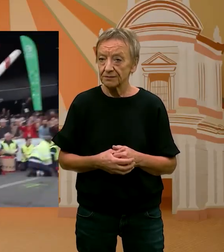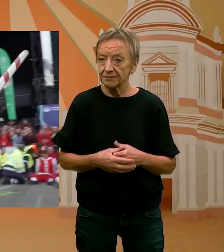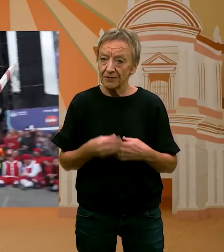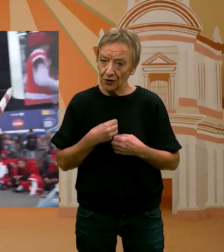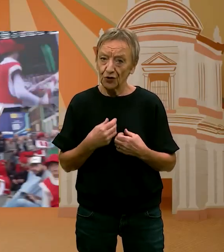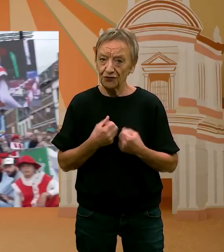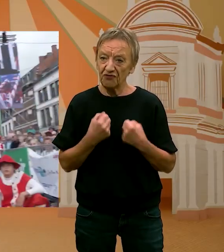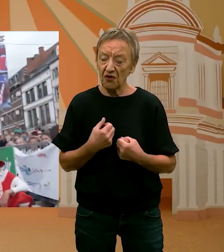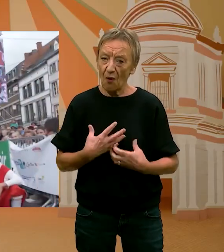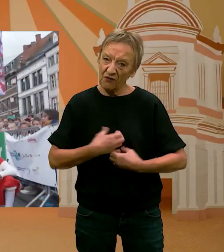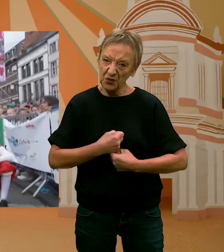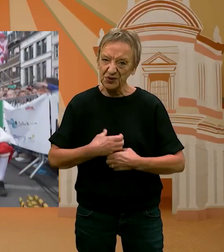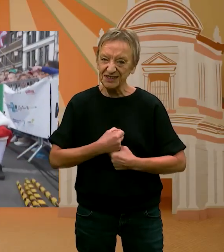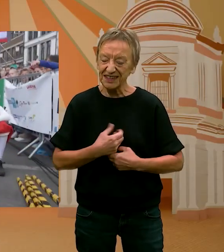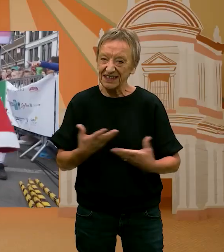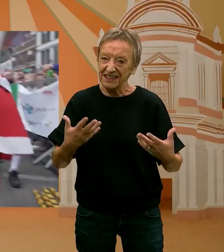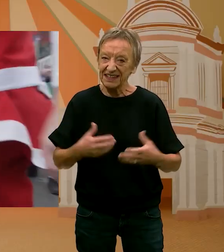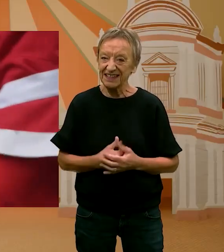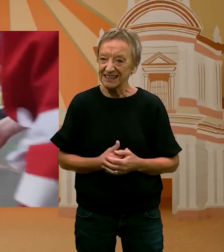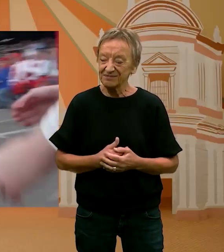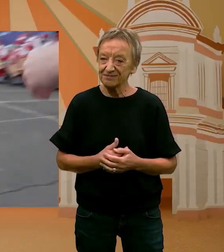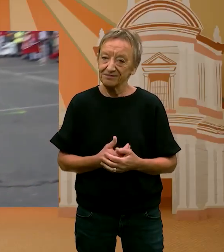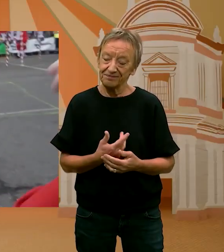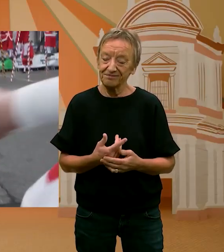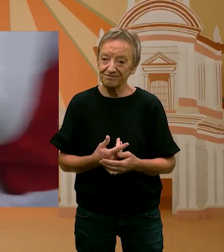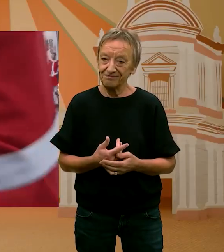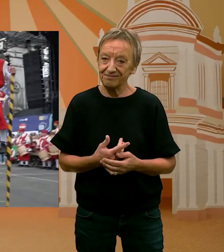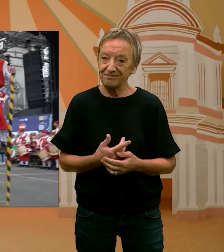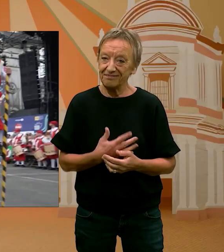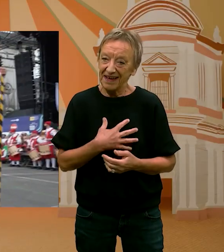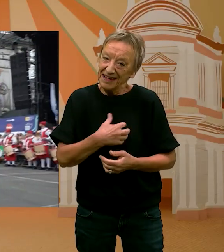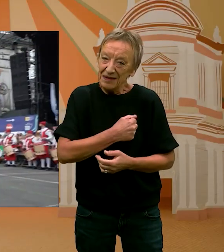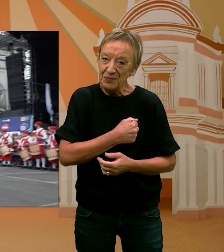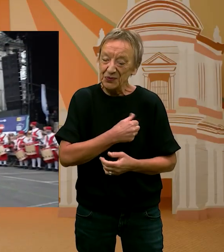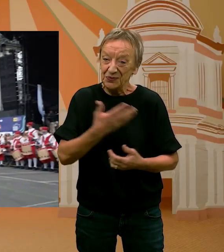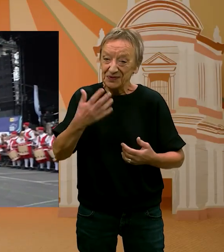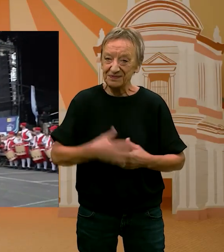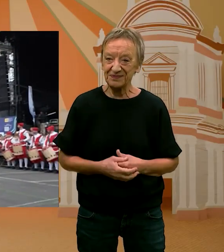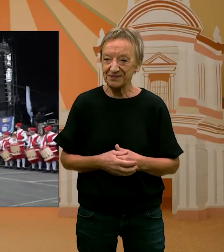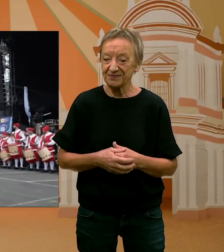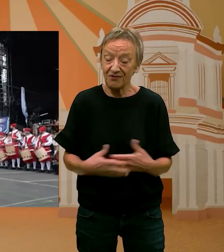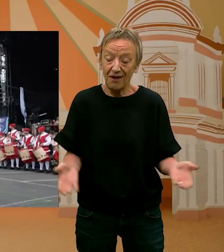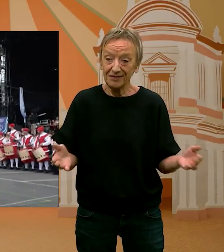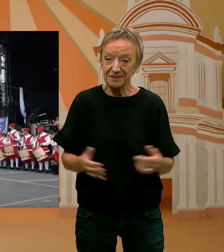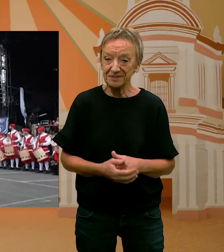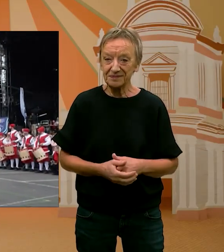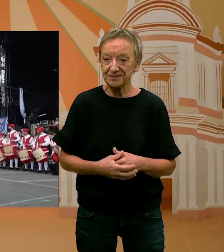Il y a toute ma famille qui est venue et je pleure pas souvent comme ça. Mais voilà. Ça aussi, les joutes, c'est de